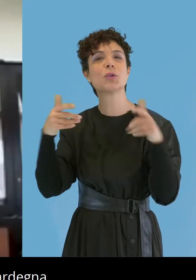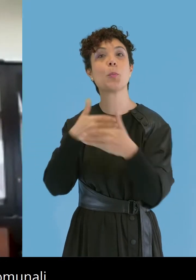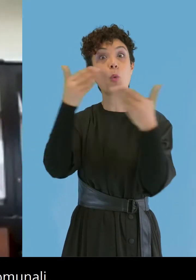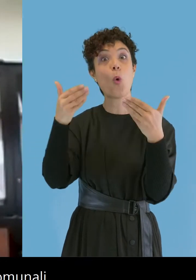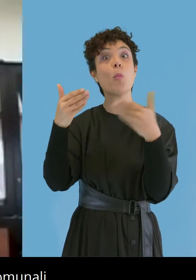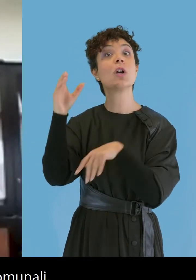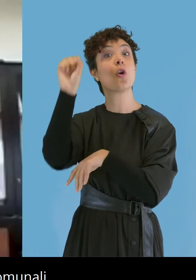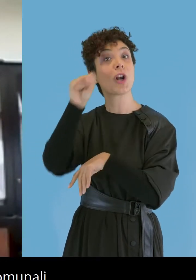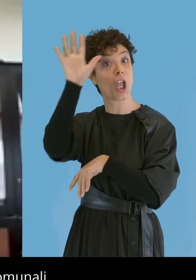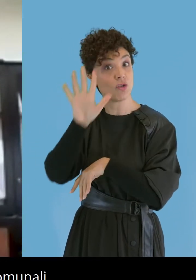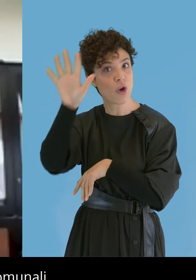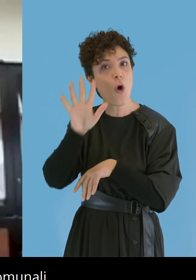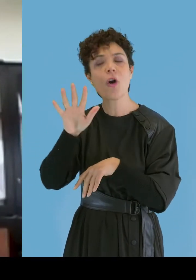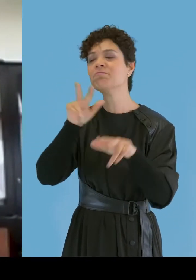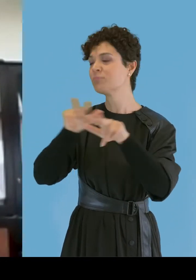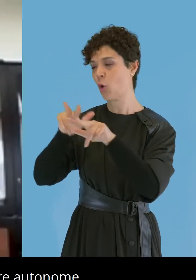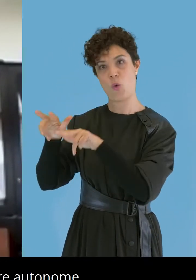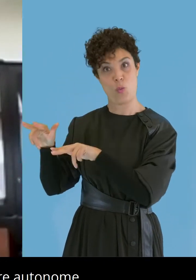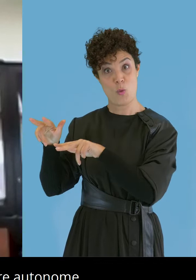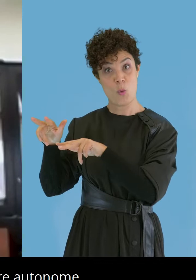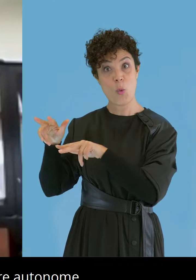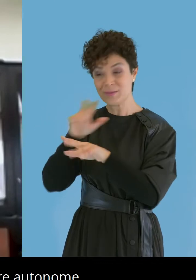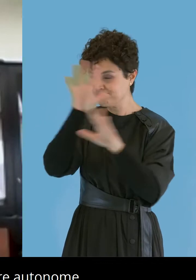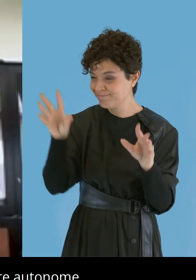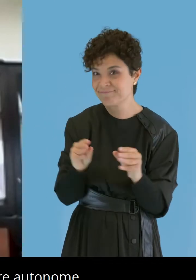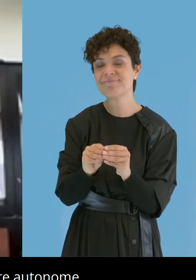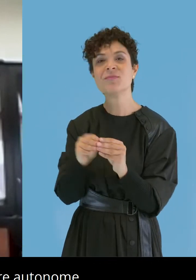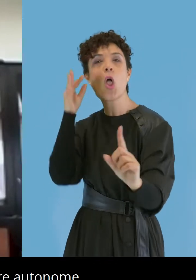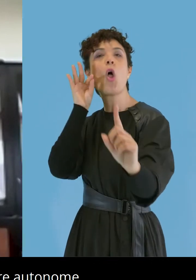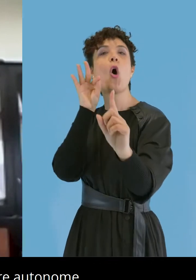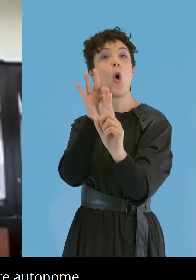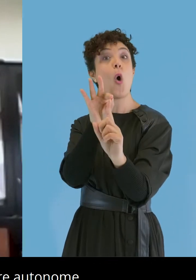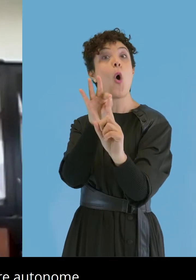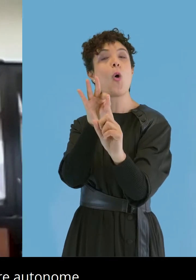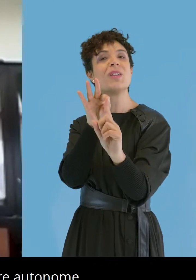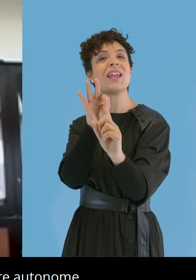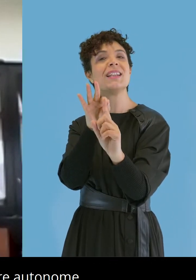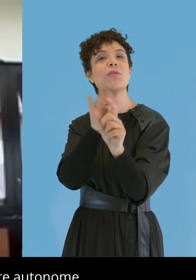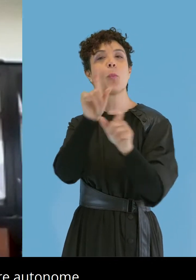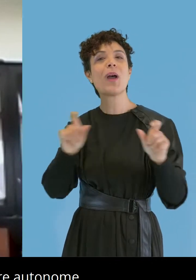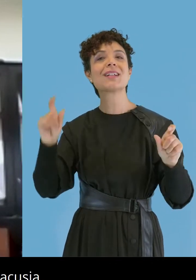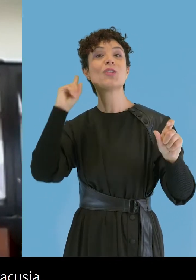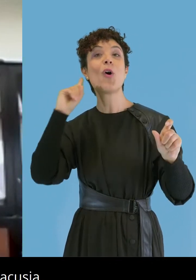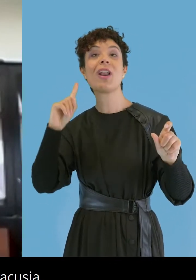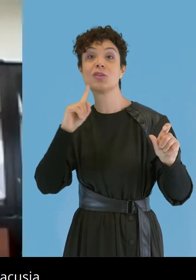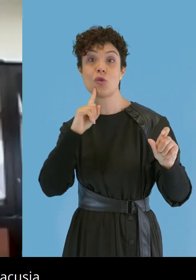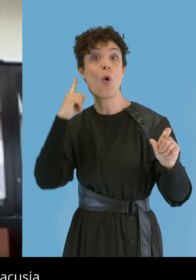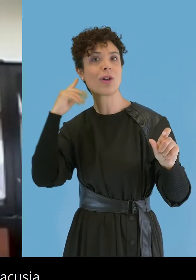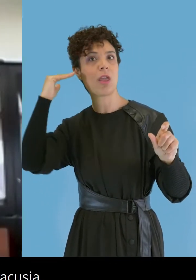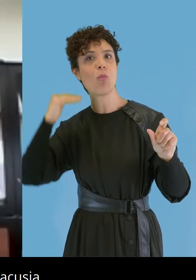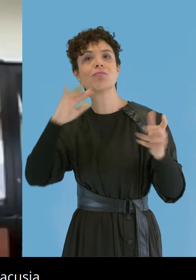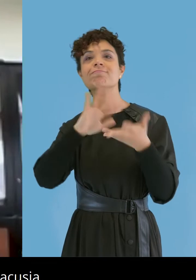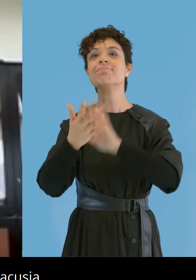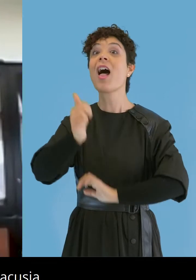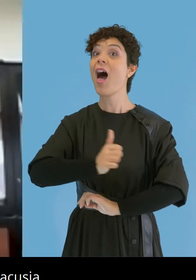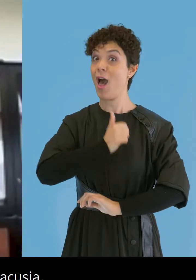Sardegna e alcune amministrazioni comunali. E si propone ovviamente l'obiettivo di rendere autonome le persone